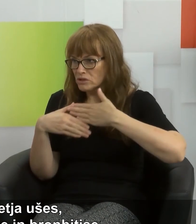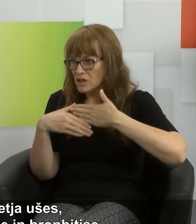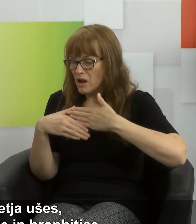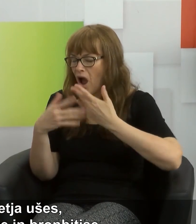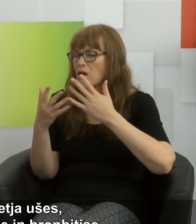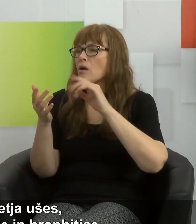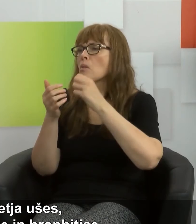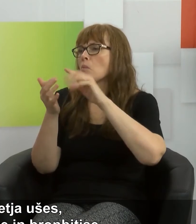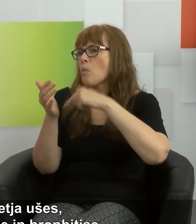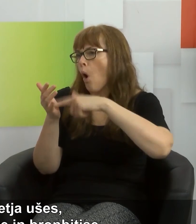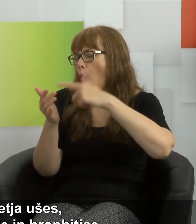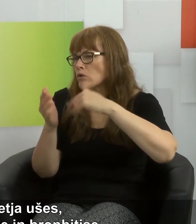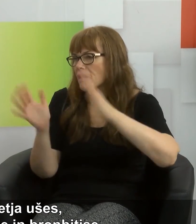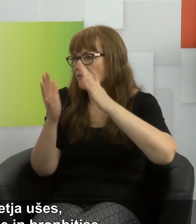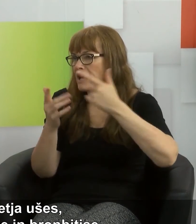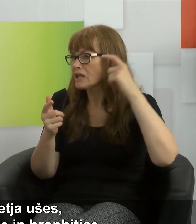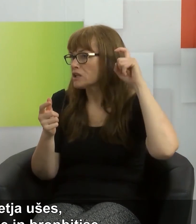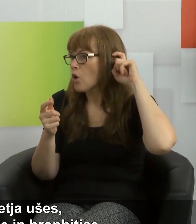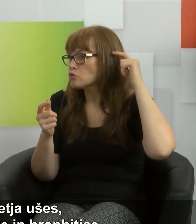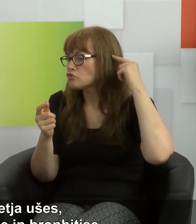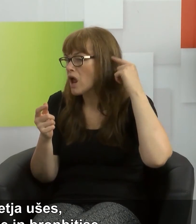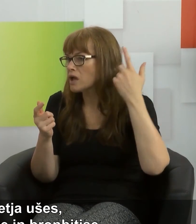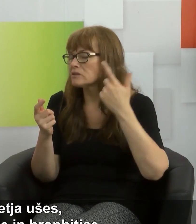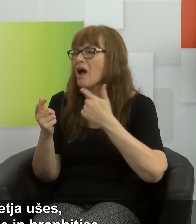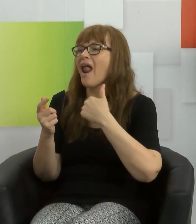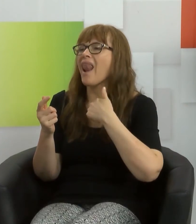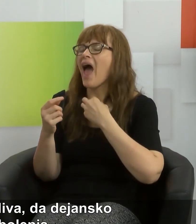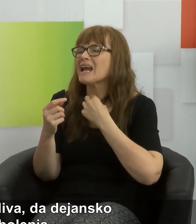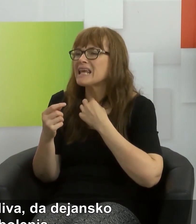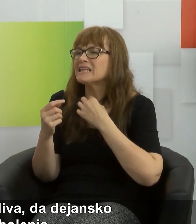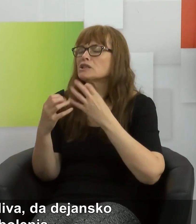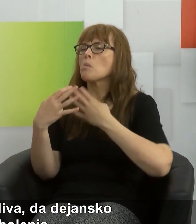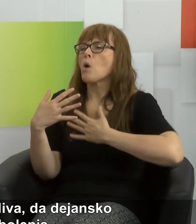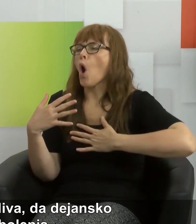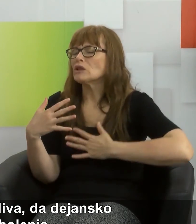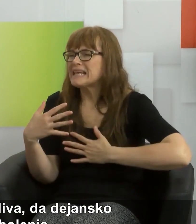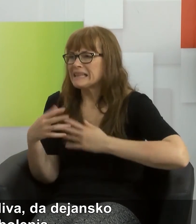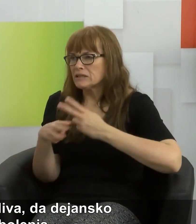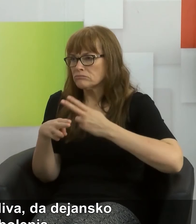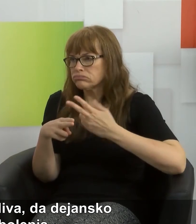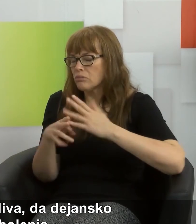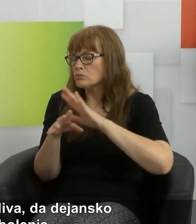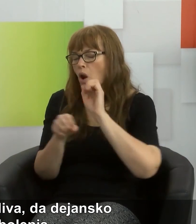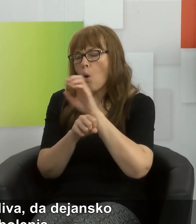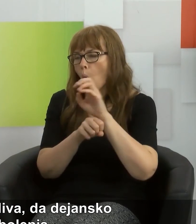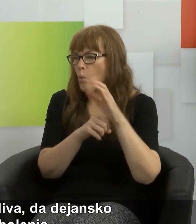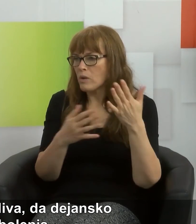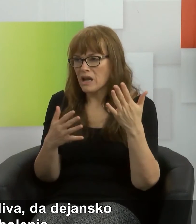vnetja ušesa, pogosti laringitisi, bronhitisi, vse to lahko vpliva na